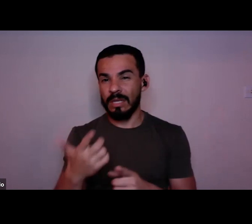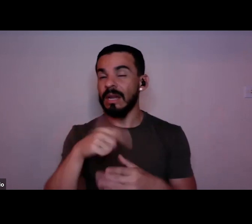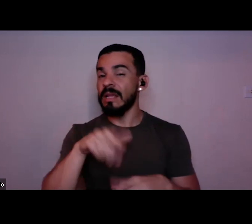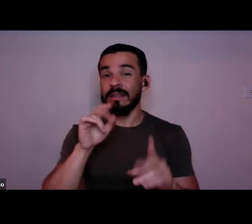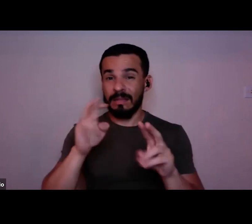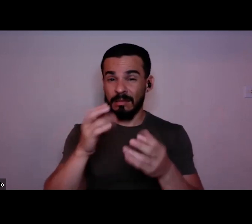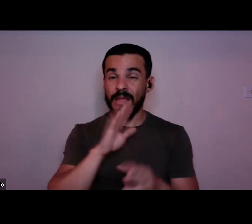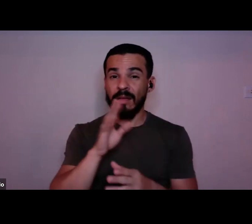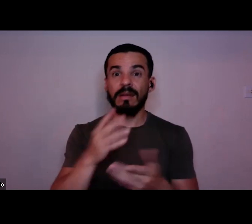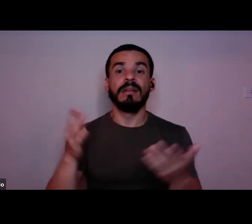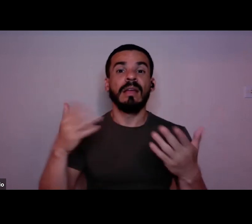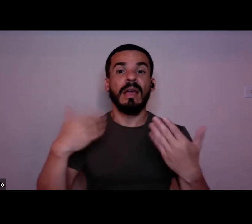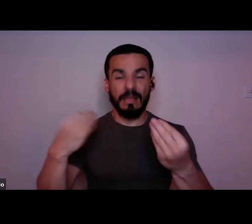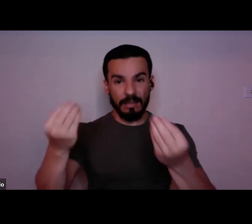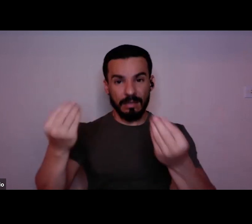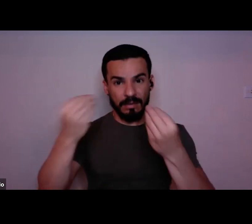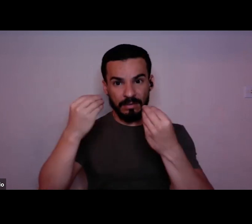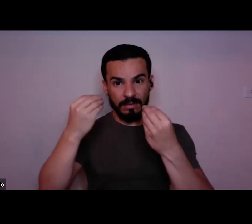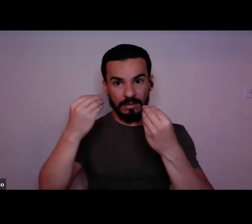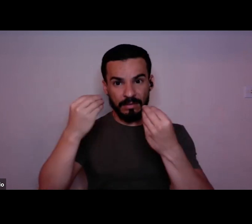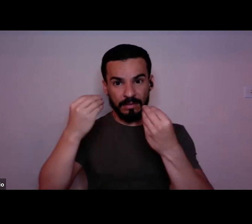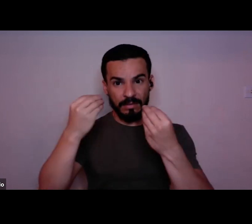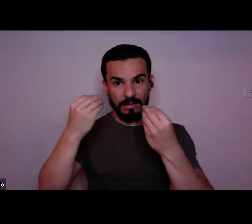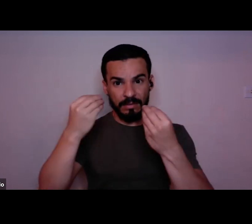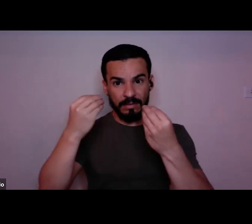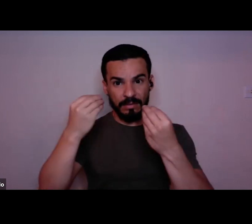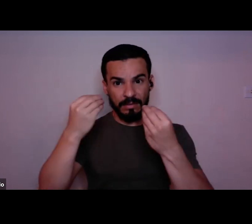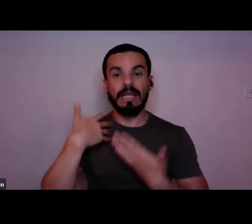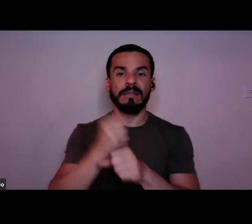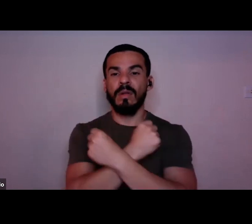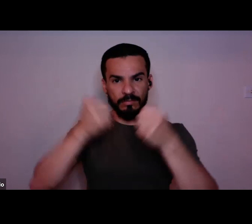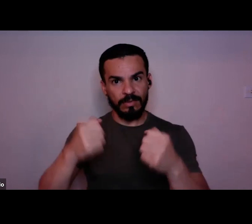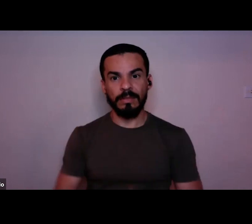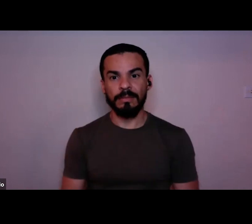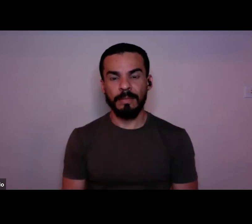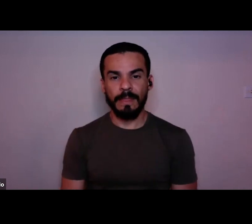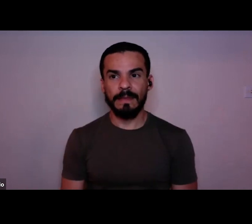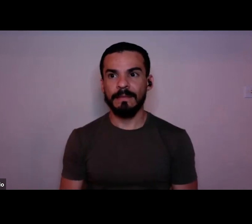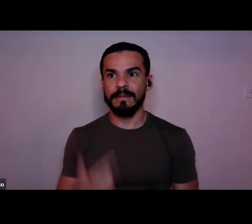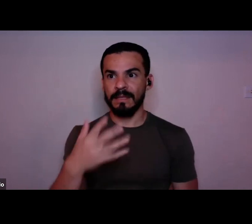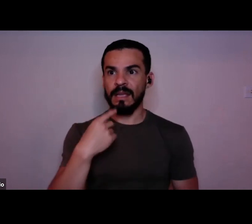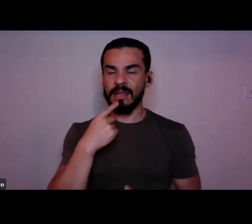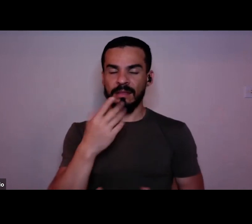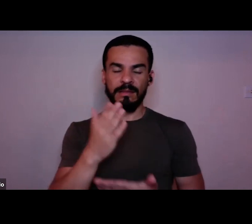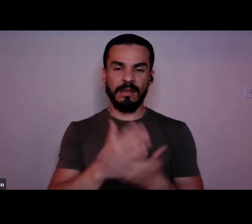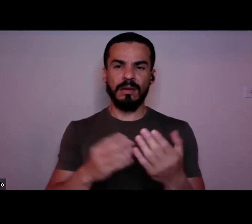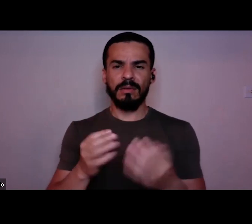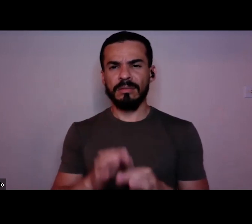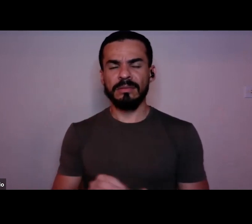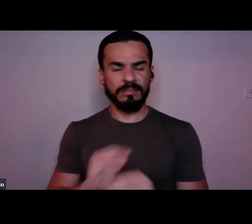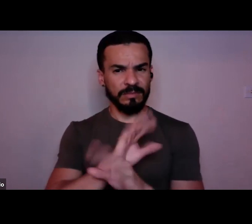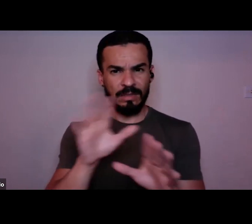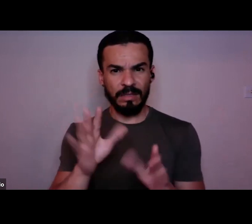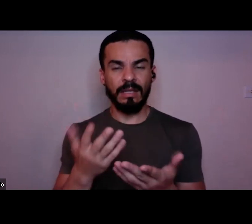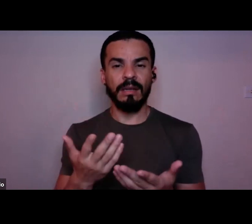hablarlos y hay que formarse y hay que trabajarlos con amor firme yo creo que has dicho algo muy sumamente clave